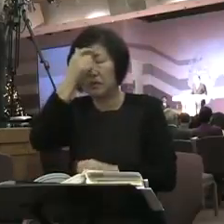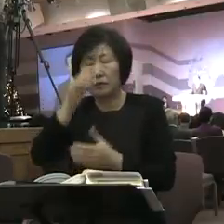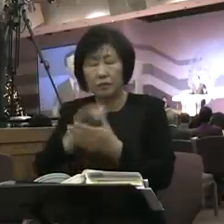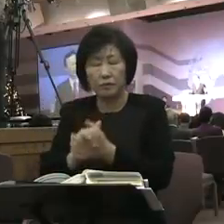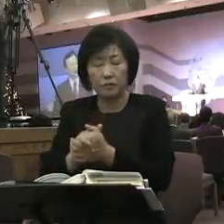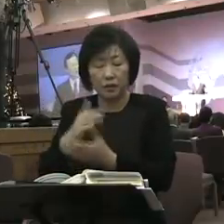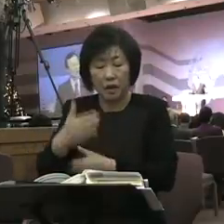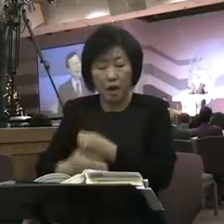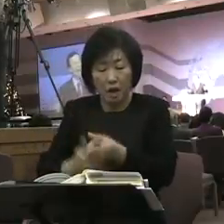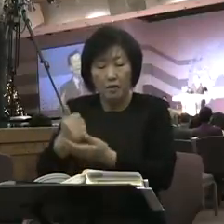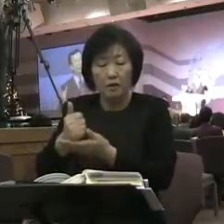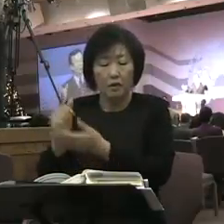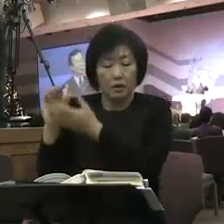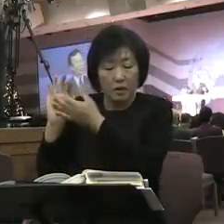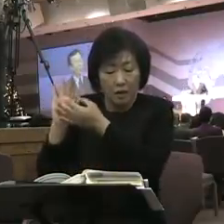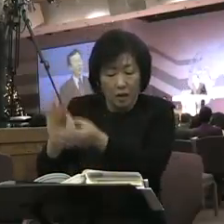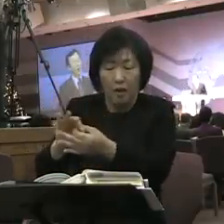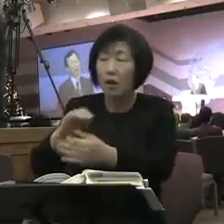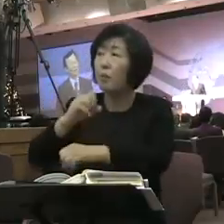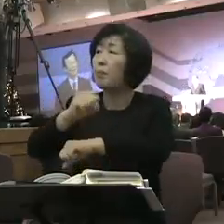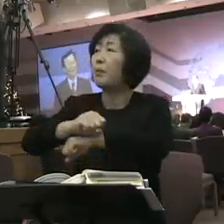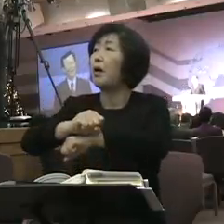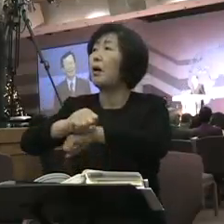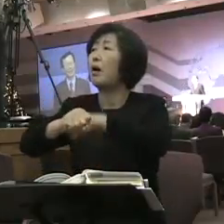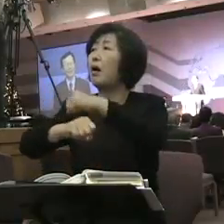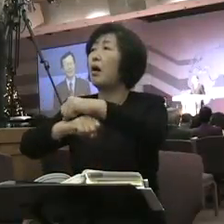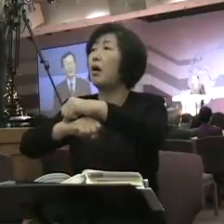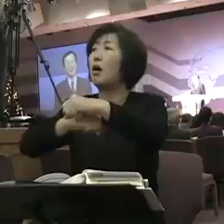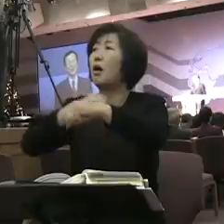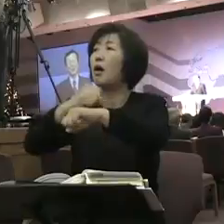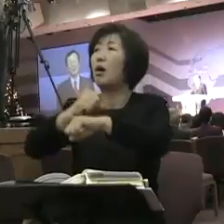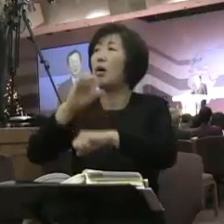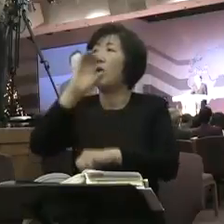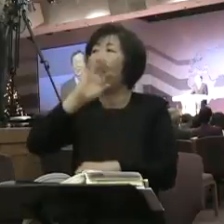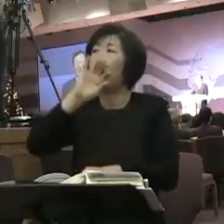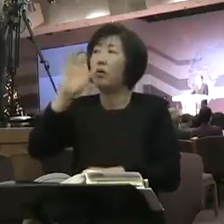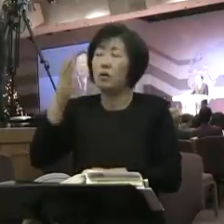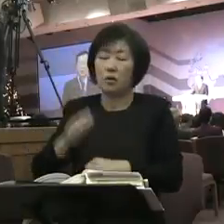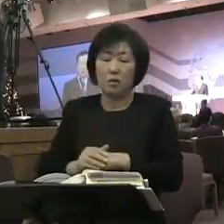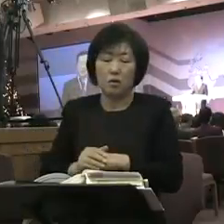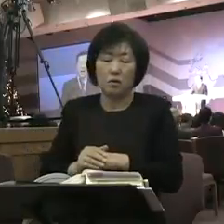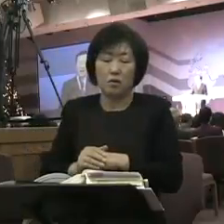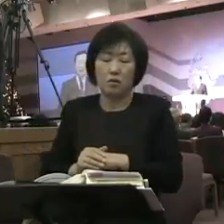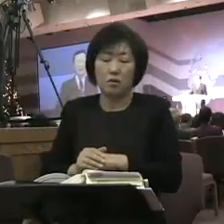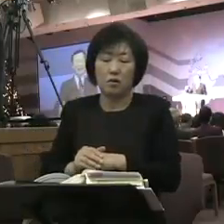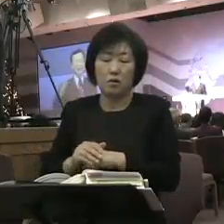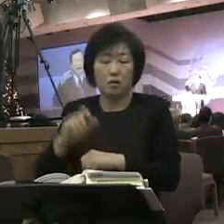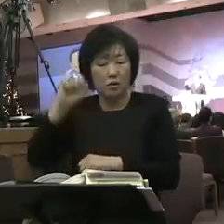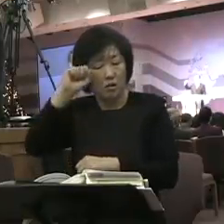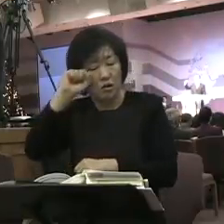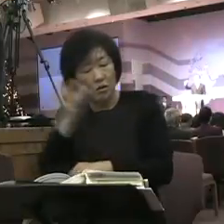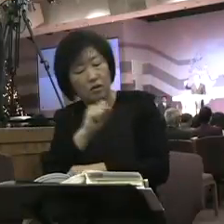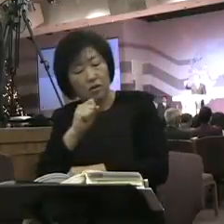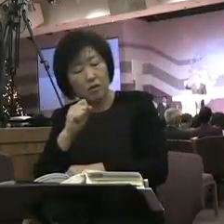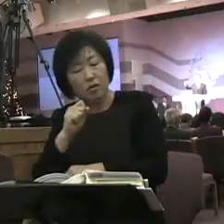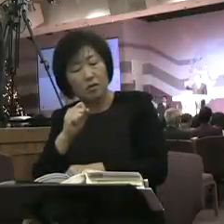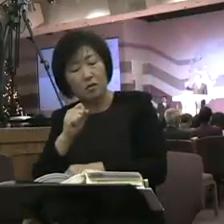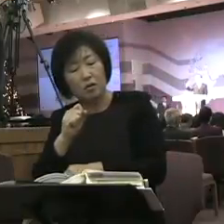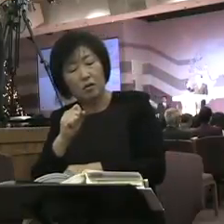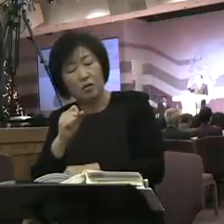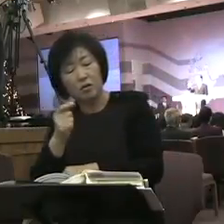앞에 계속하여 우리가 쌓아나가는 훈련이 되어야만 합니다. 근데 특세가 끝나고 먼데가 되면 조금 우리가 그 렛다운이